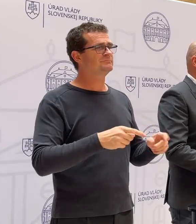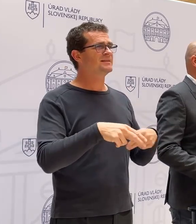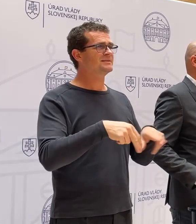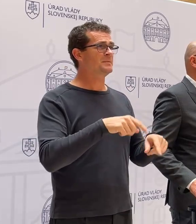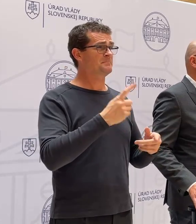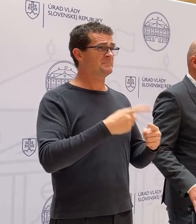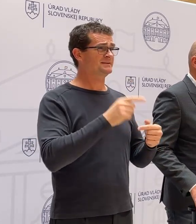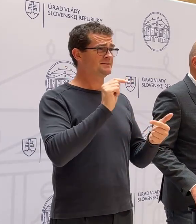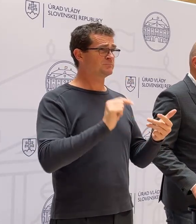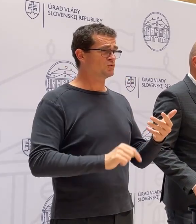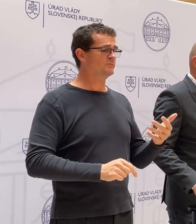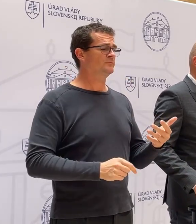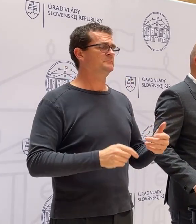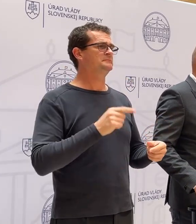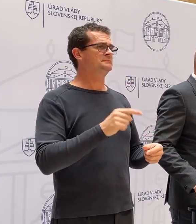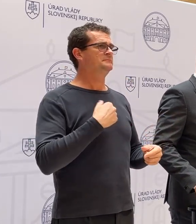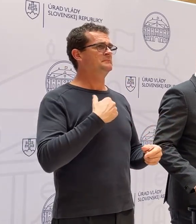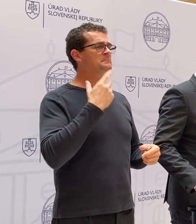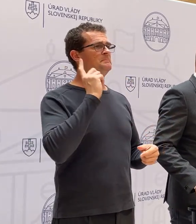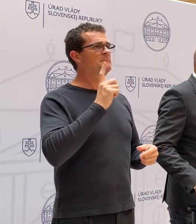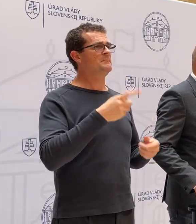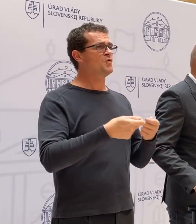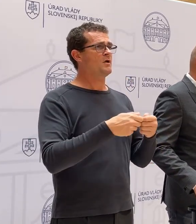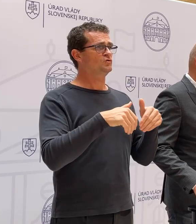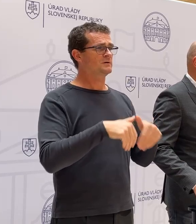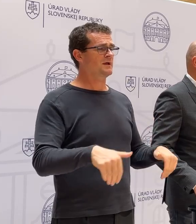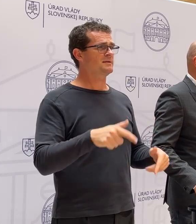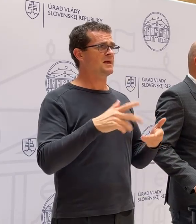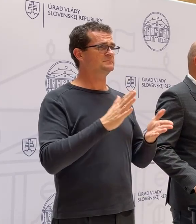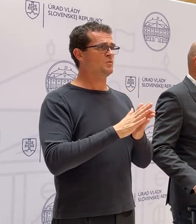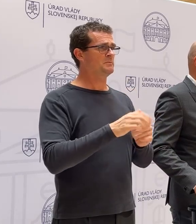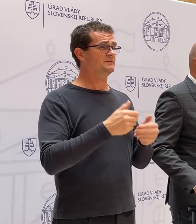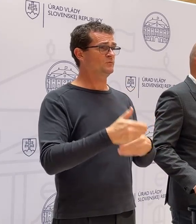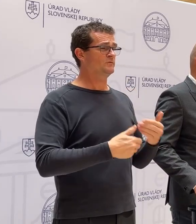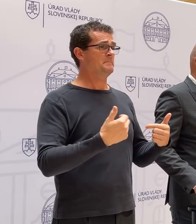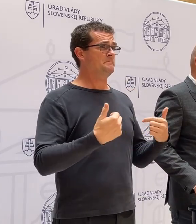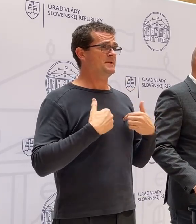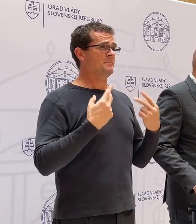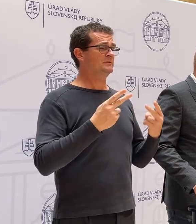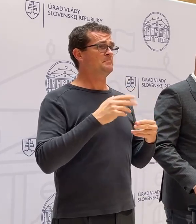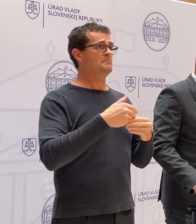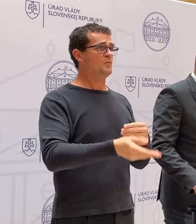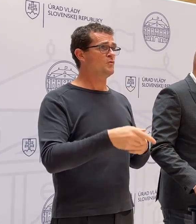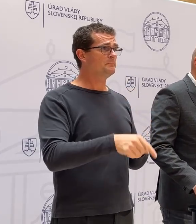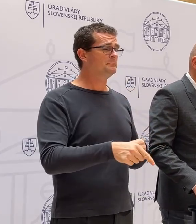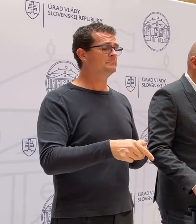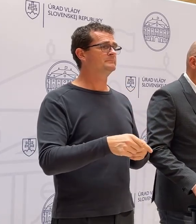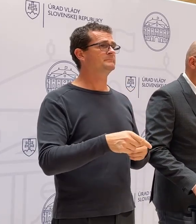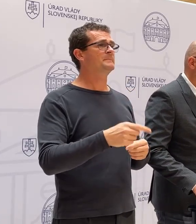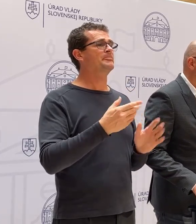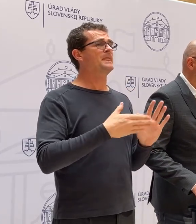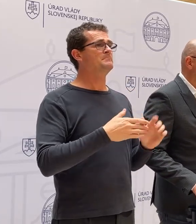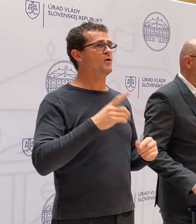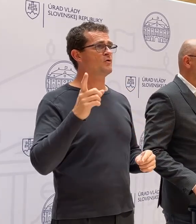týmto konkrétnym bodom, ako by mohli koaličné rady a vôbec tá spolupráca fungovať, má pre nás zmysel až potom, čo